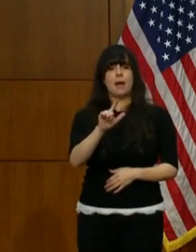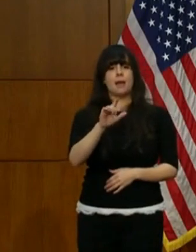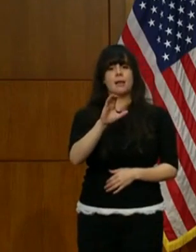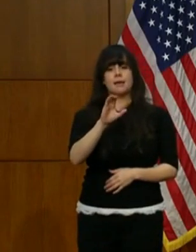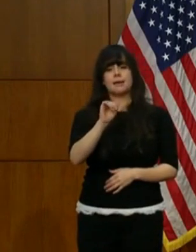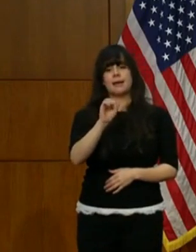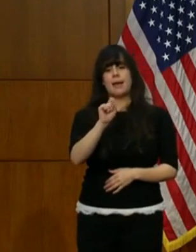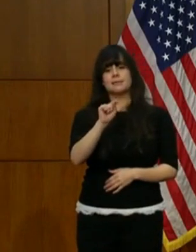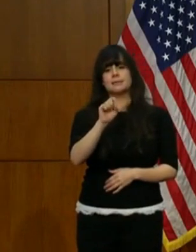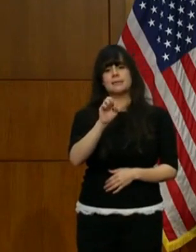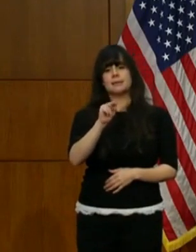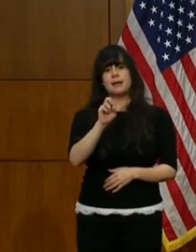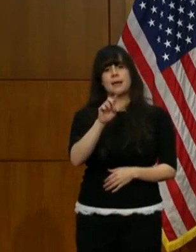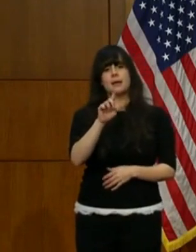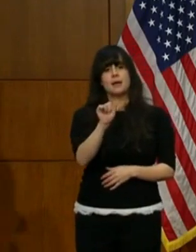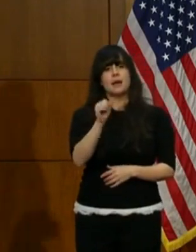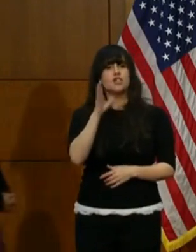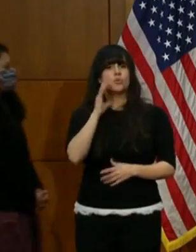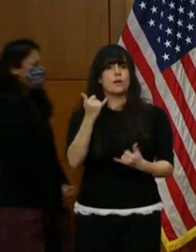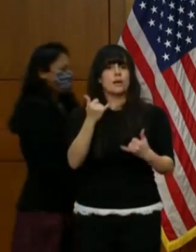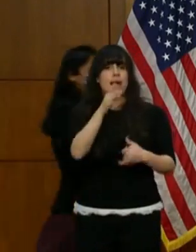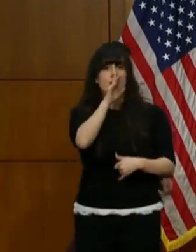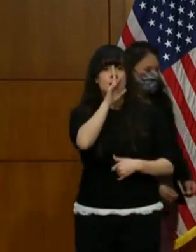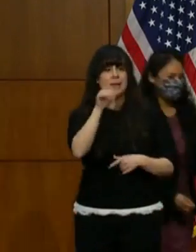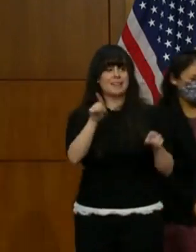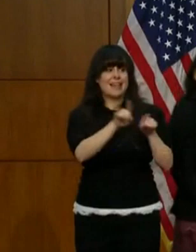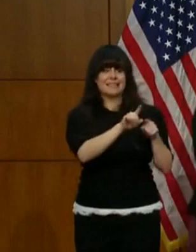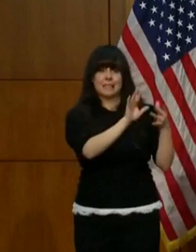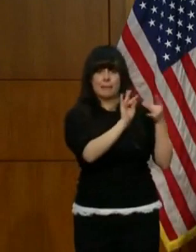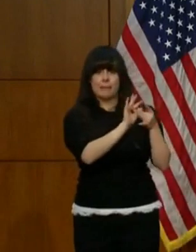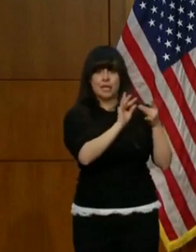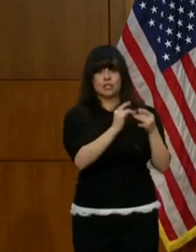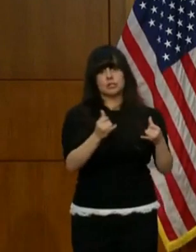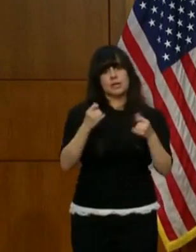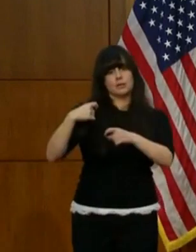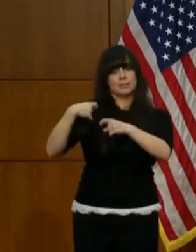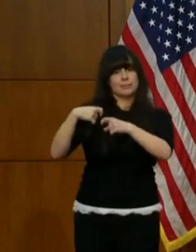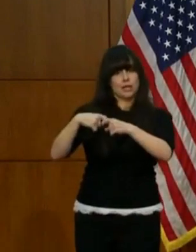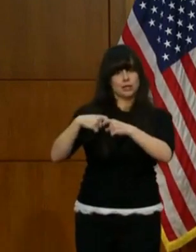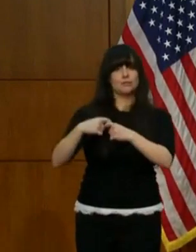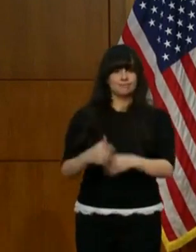Spanish. Maribel, welcome. Thank you.